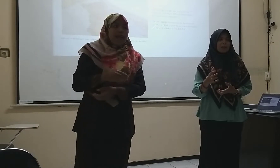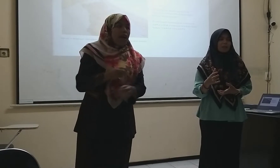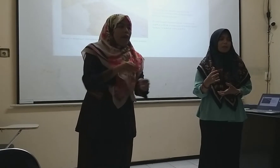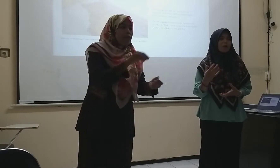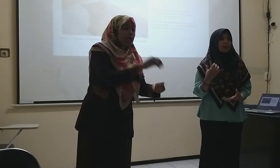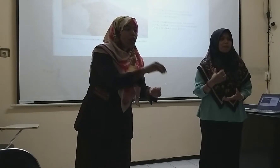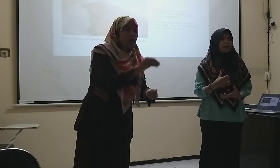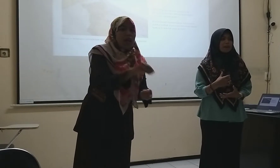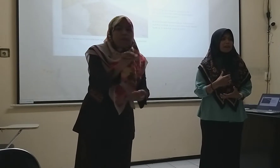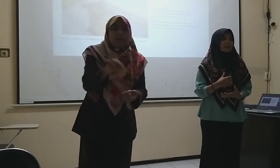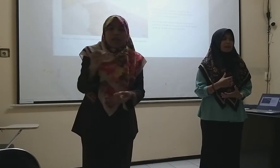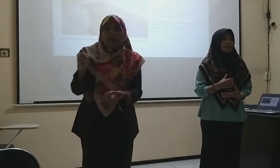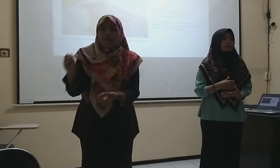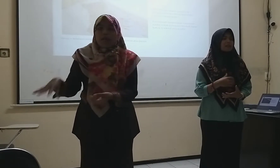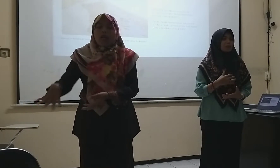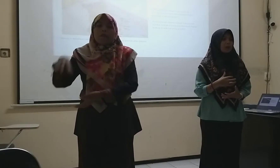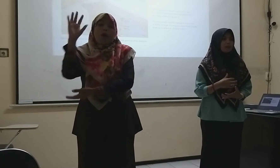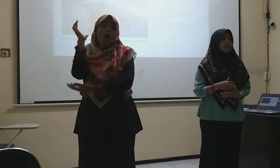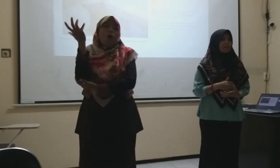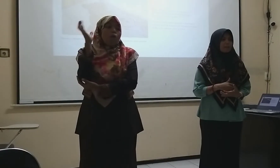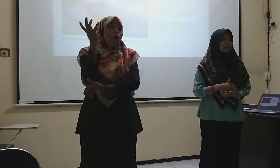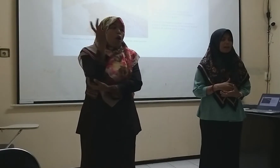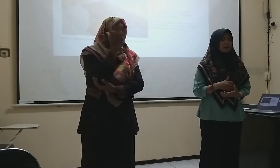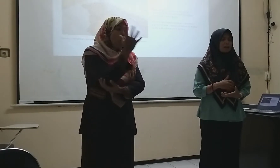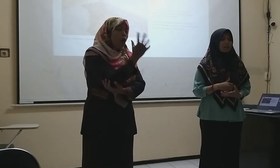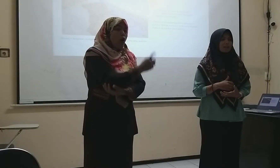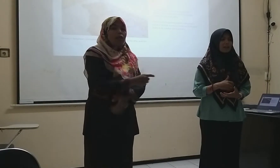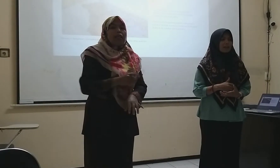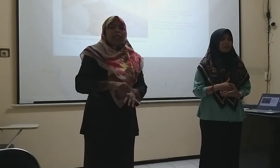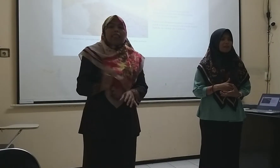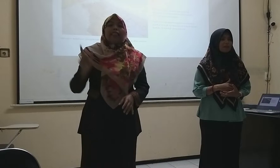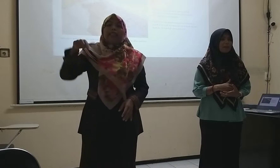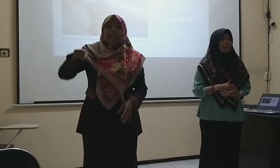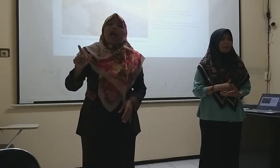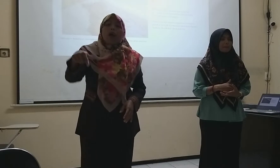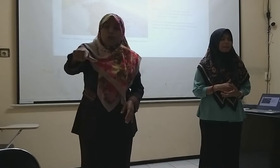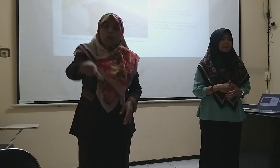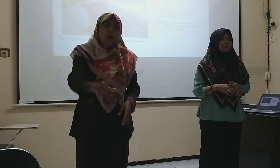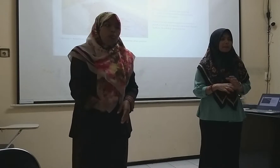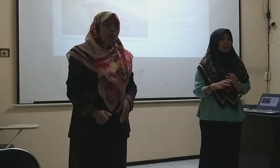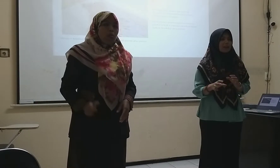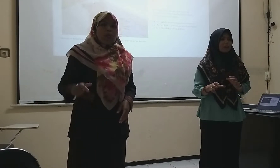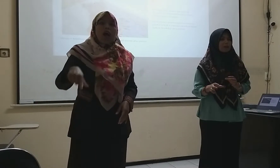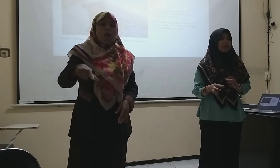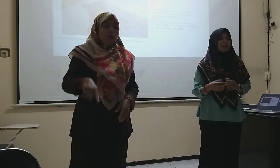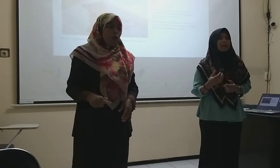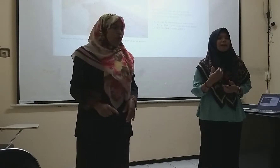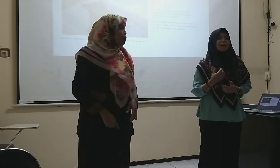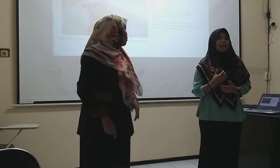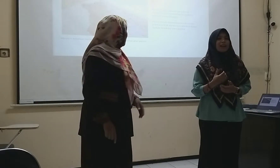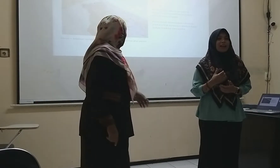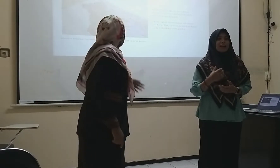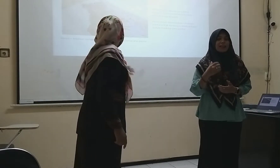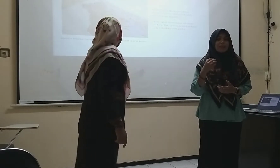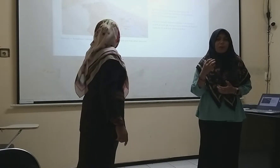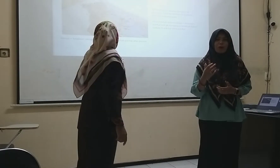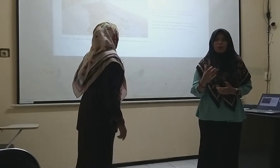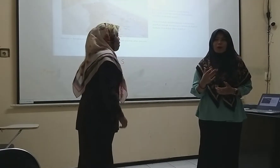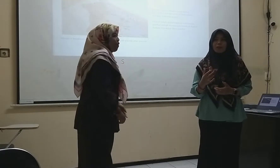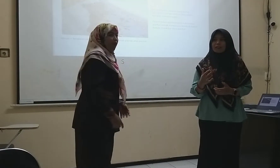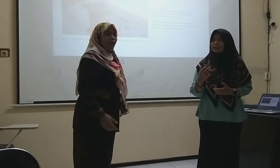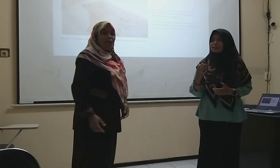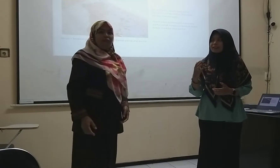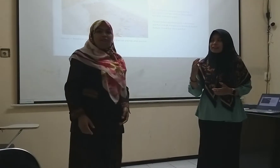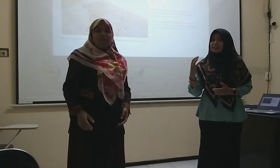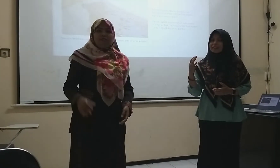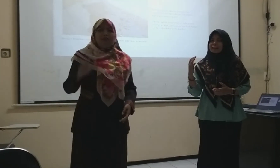di sekitar laut. Pohon apa yang sesuai, yang pas atau kita tanam di sekitar laut? Nah,